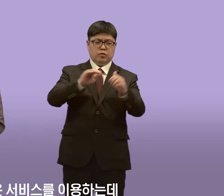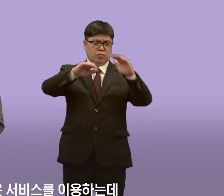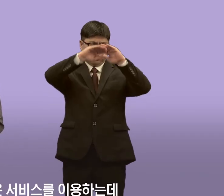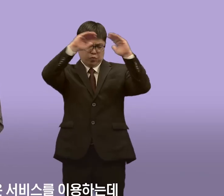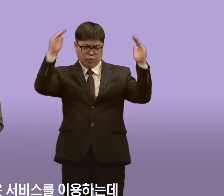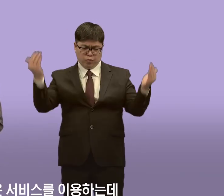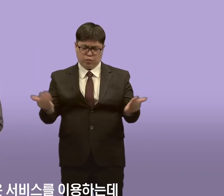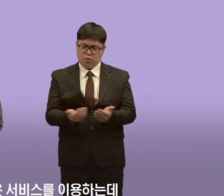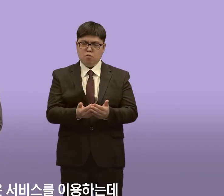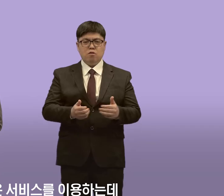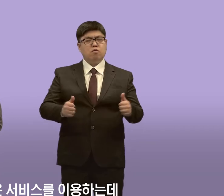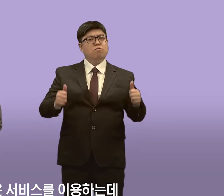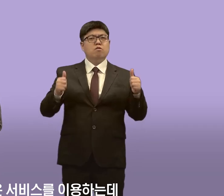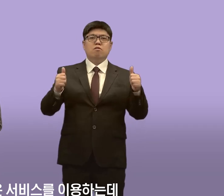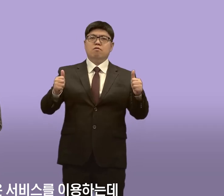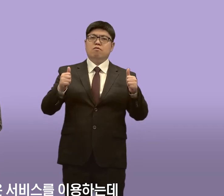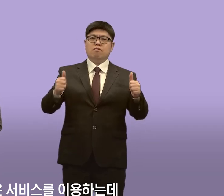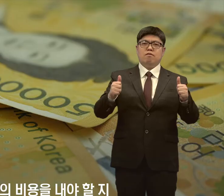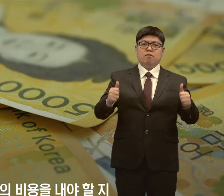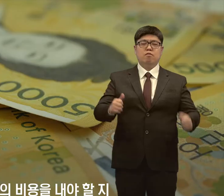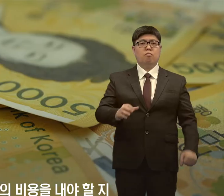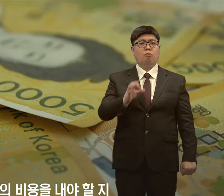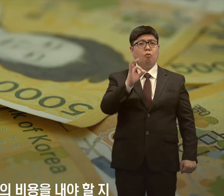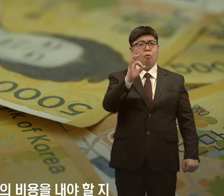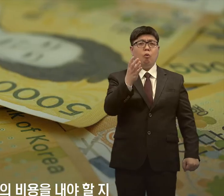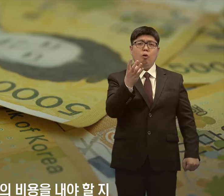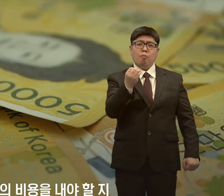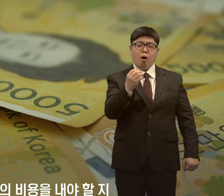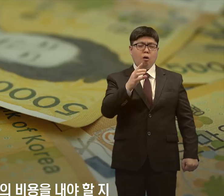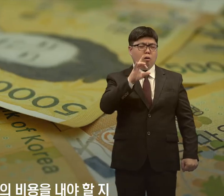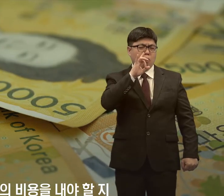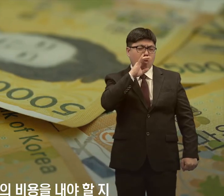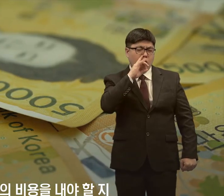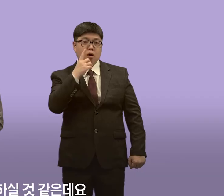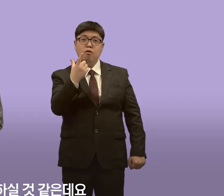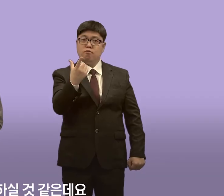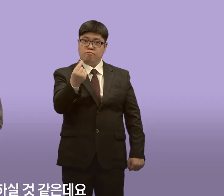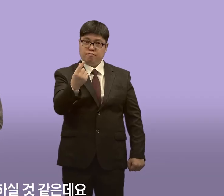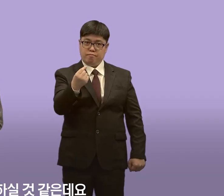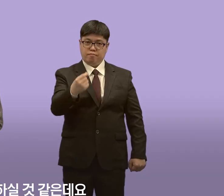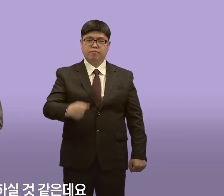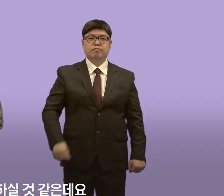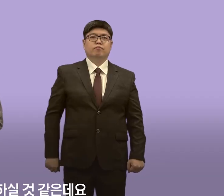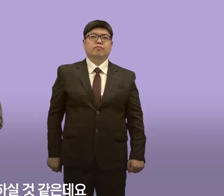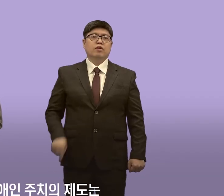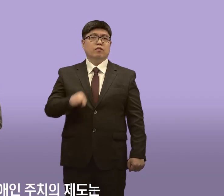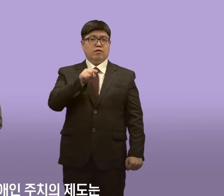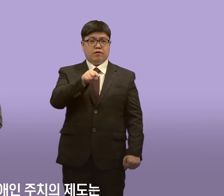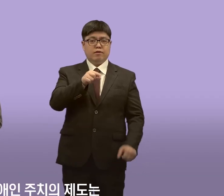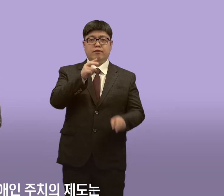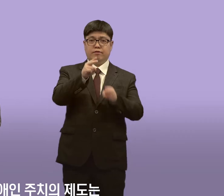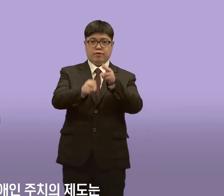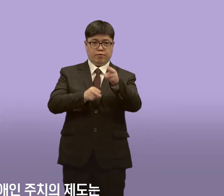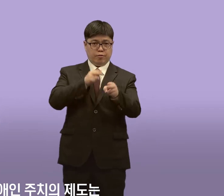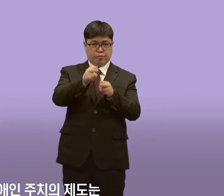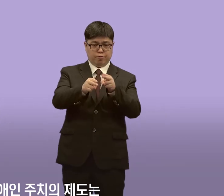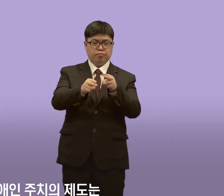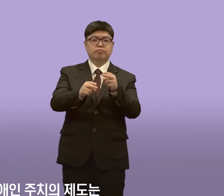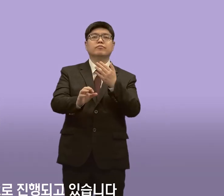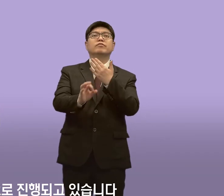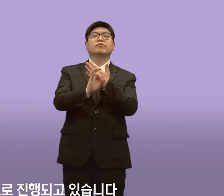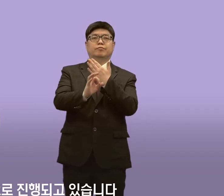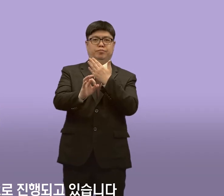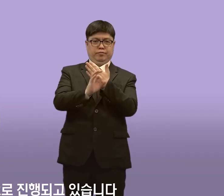이렇게 좋은 서비스를 이용하는데 어느 정도의 비용을 내야 할지 궁금하실 것 같은데요. 현재 장애인 주치의